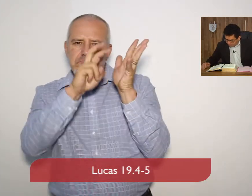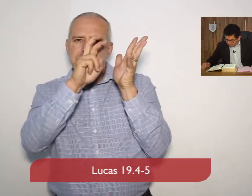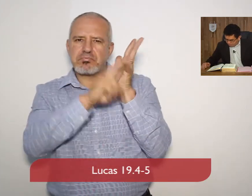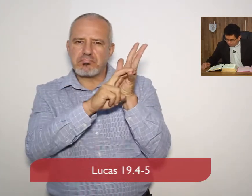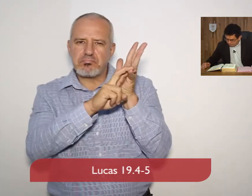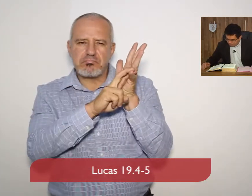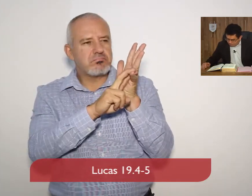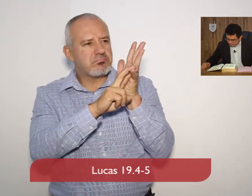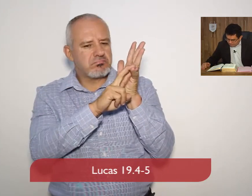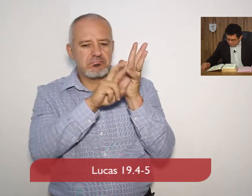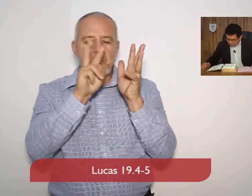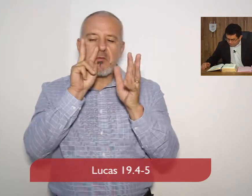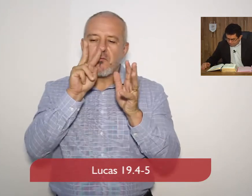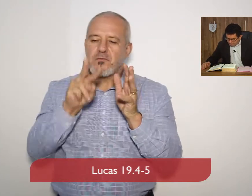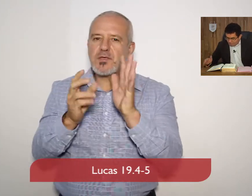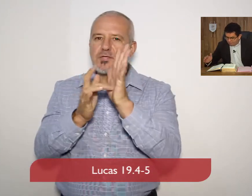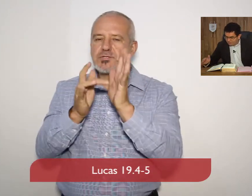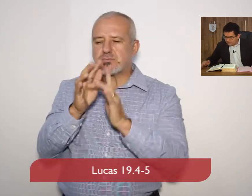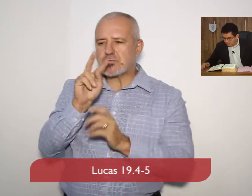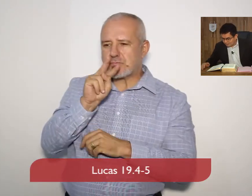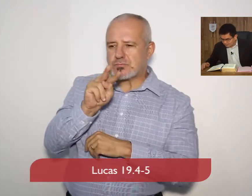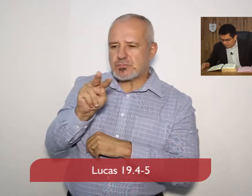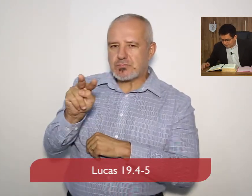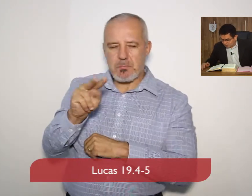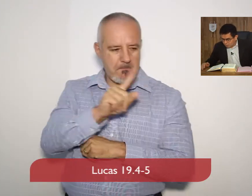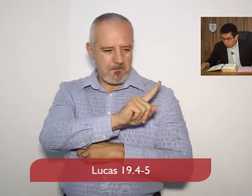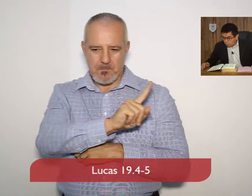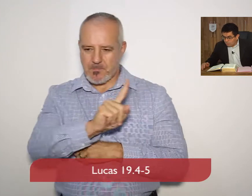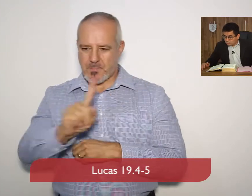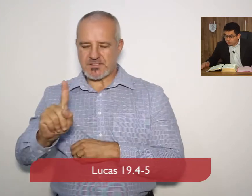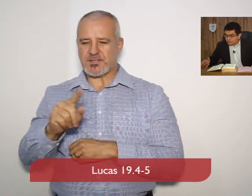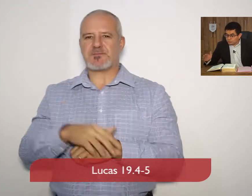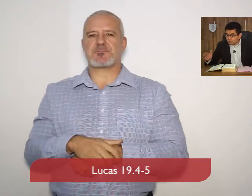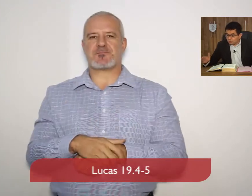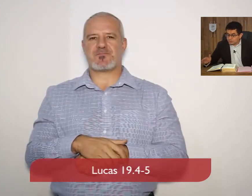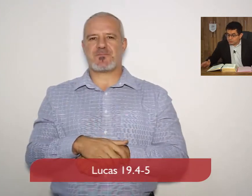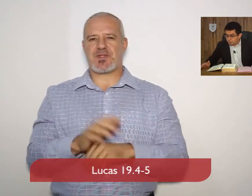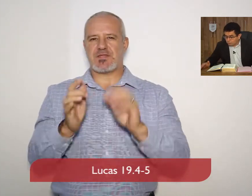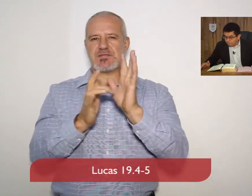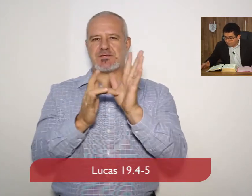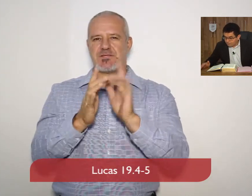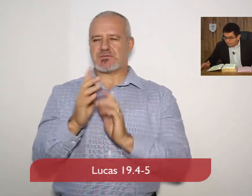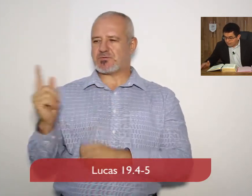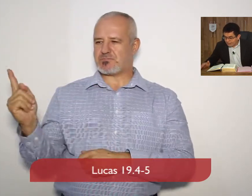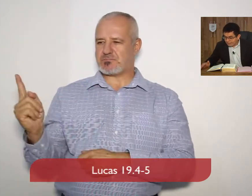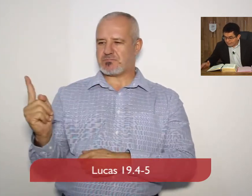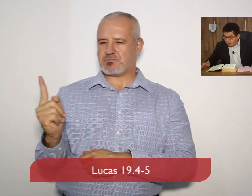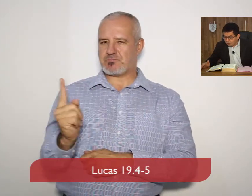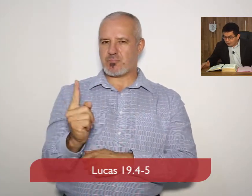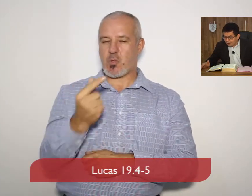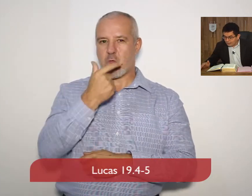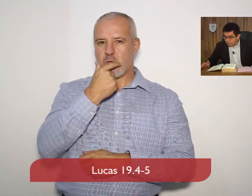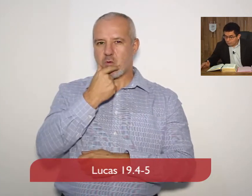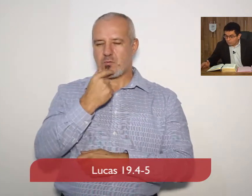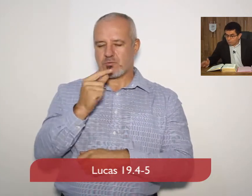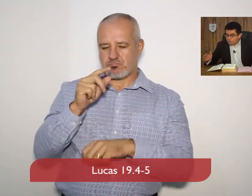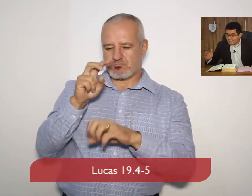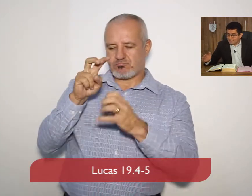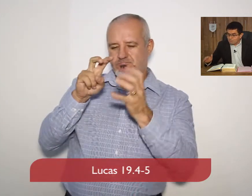vê-lo, porque por ali havia de passar. Quando Jesus chegou àquele